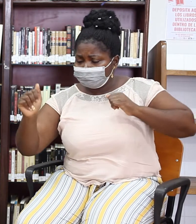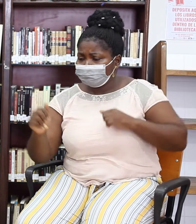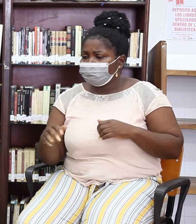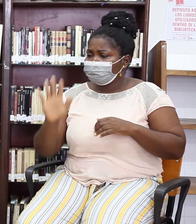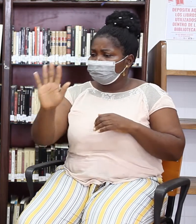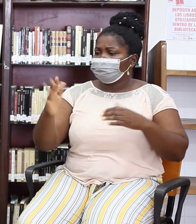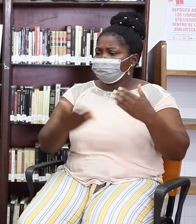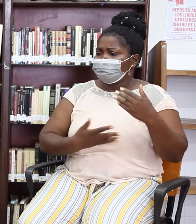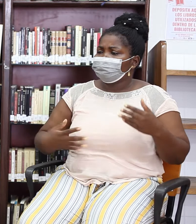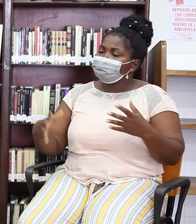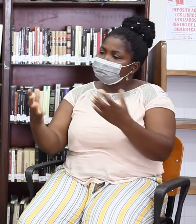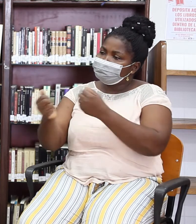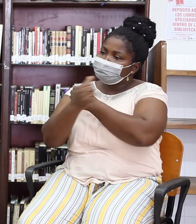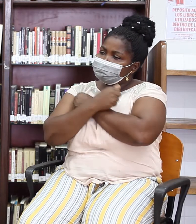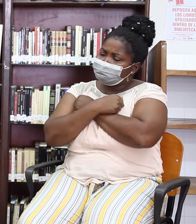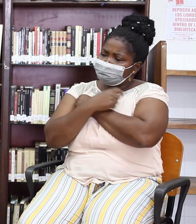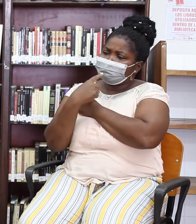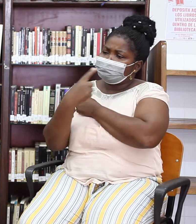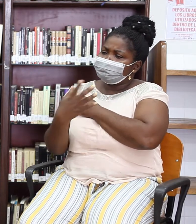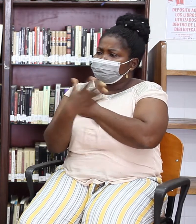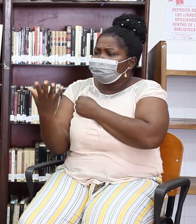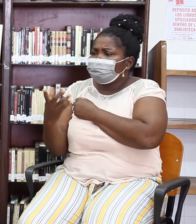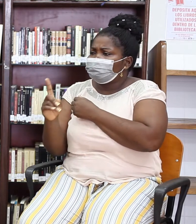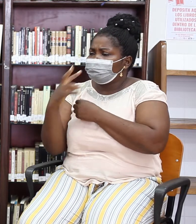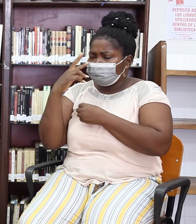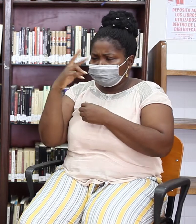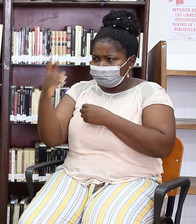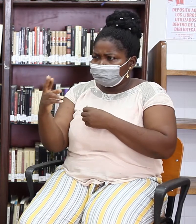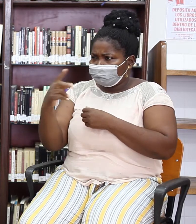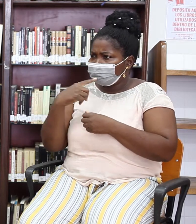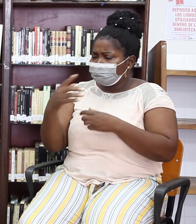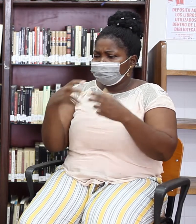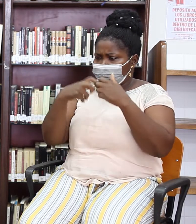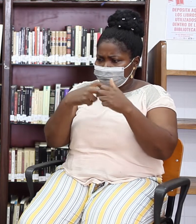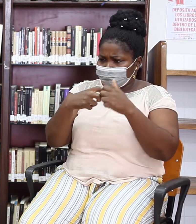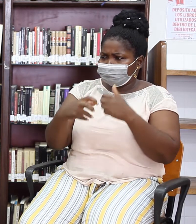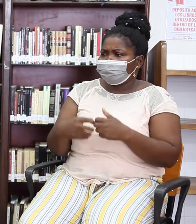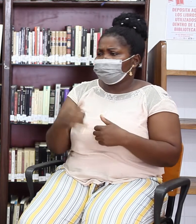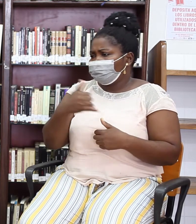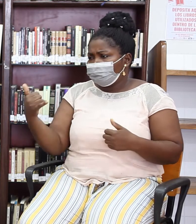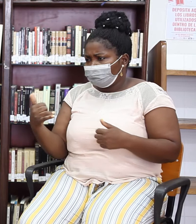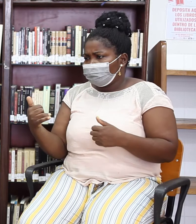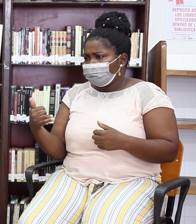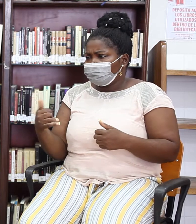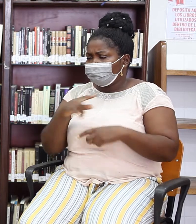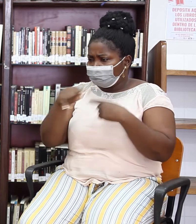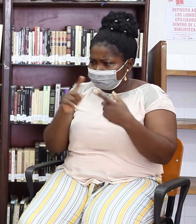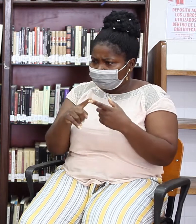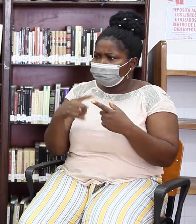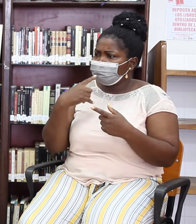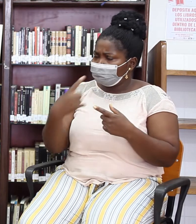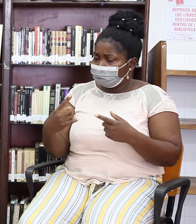Su esposa favorita lo convenció de que le revelara sus problemas y, en cuanto